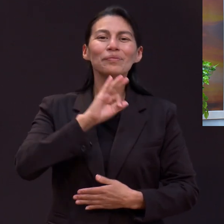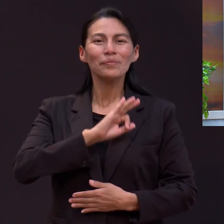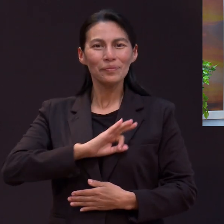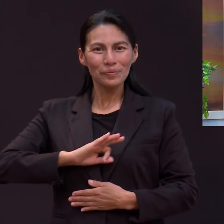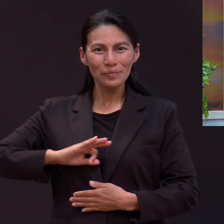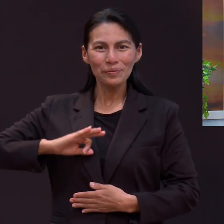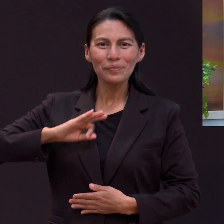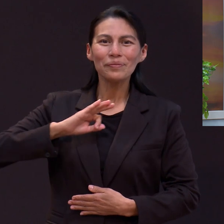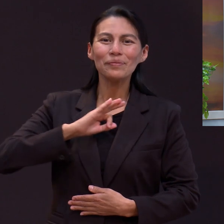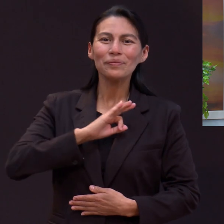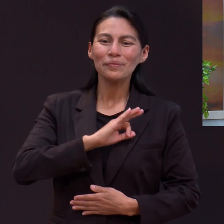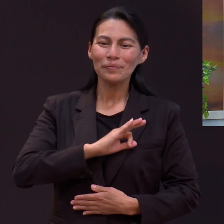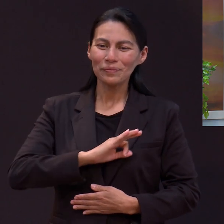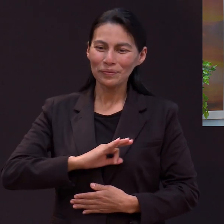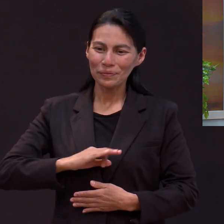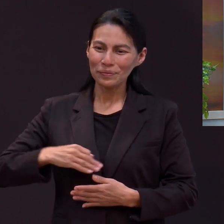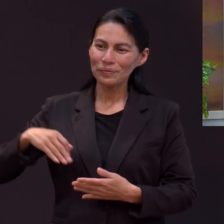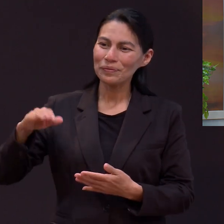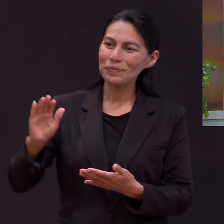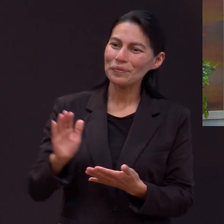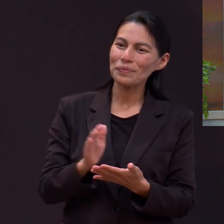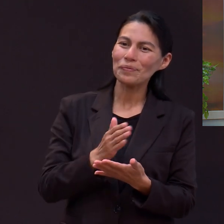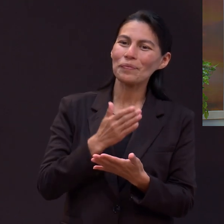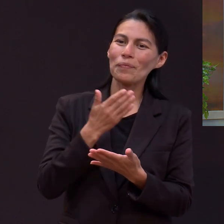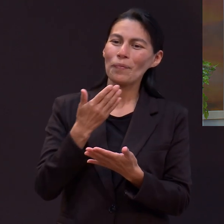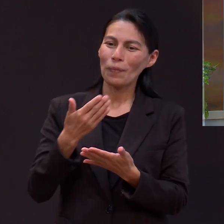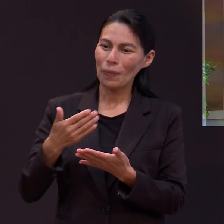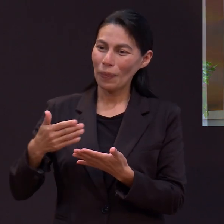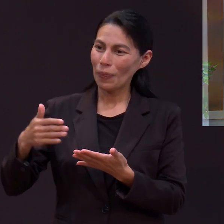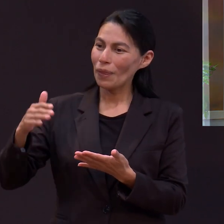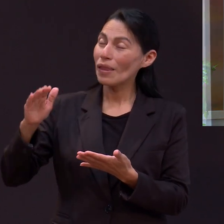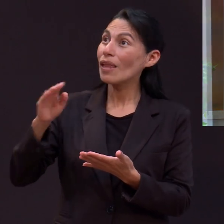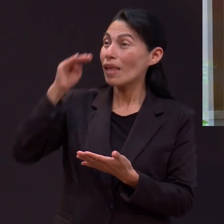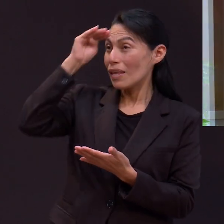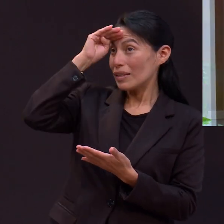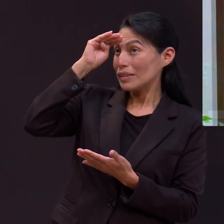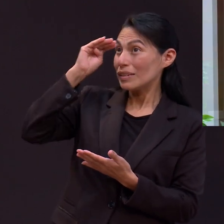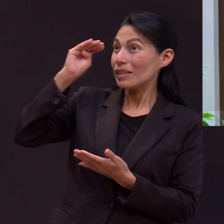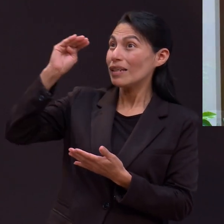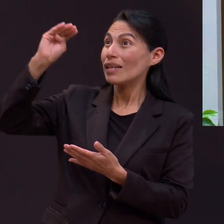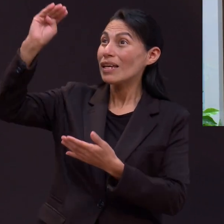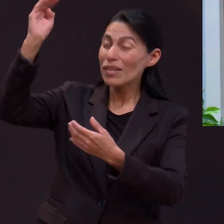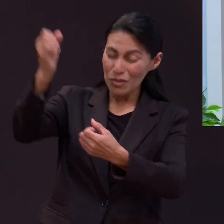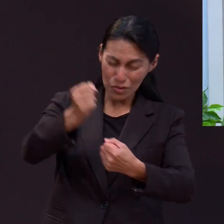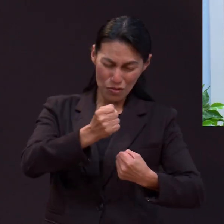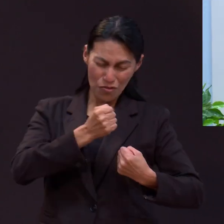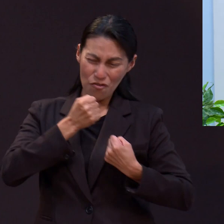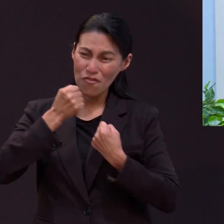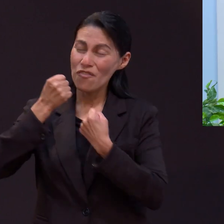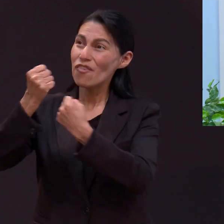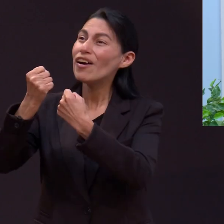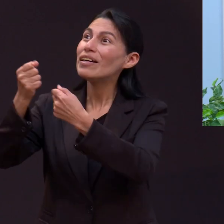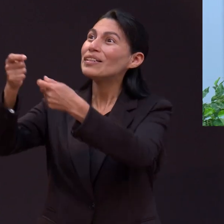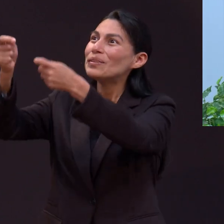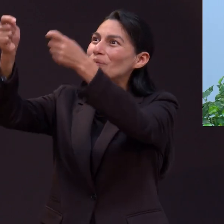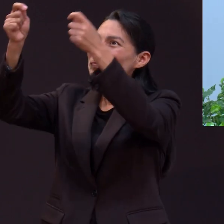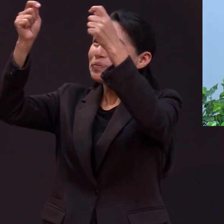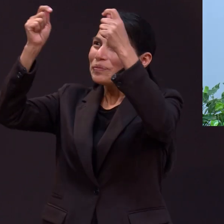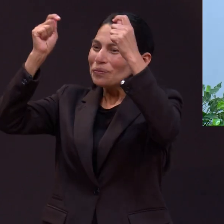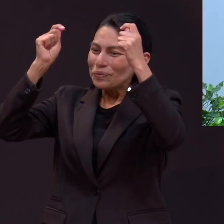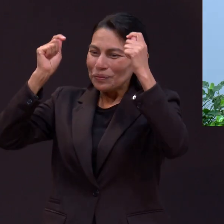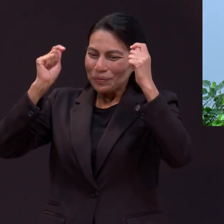hizo de mí su guerrera estoy muy feliz